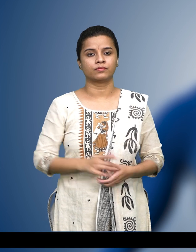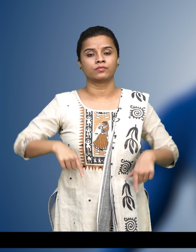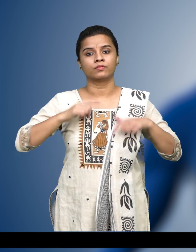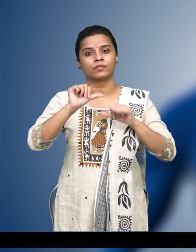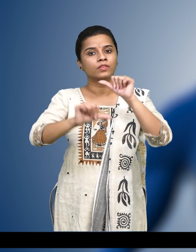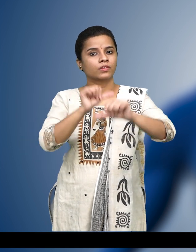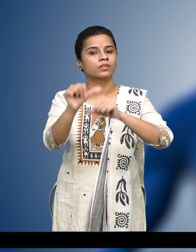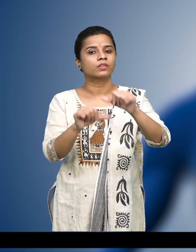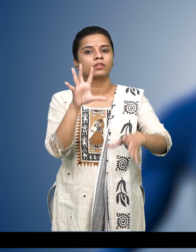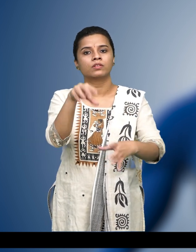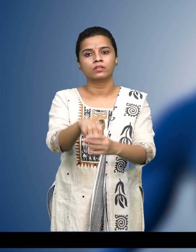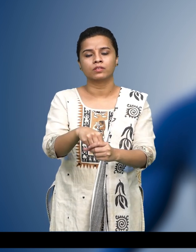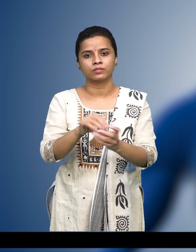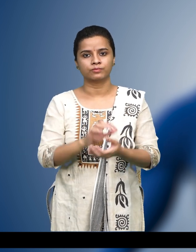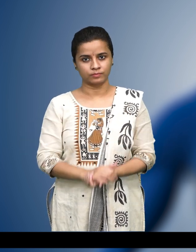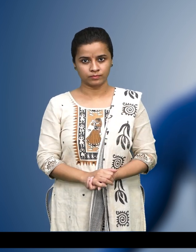सर्वांचे जीवन प्रक्रियेमध्ये